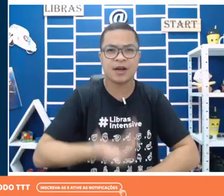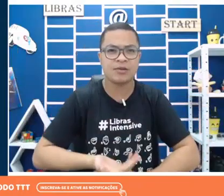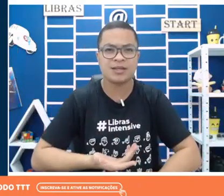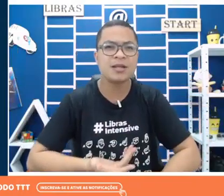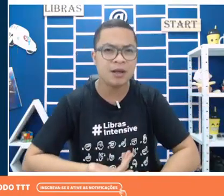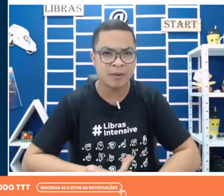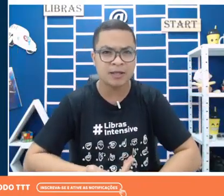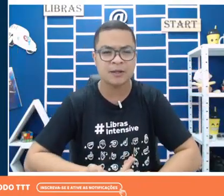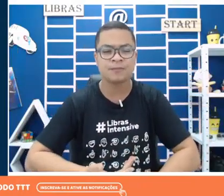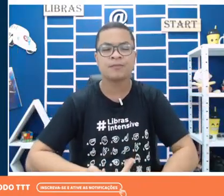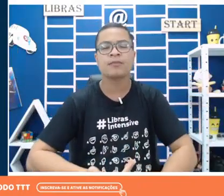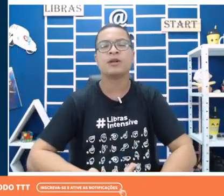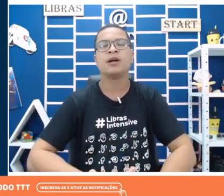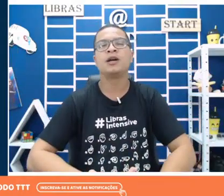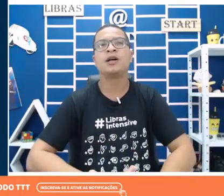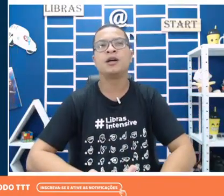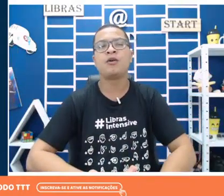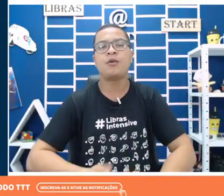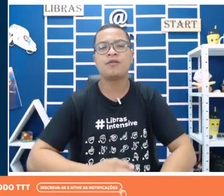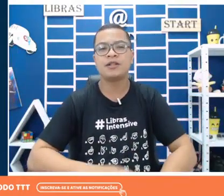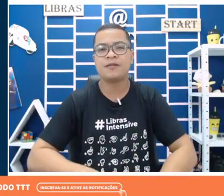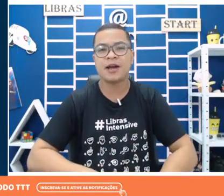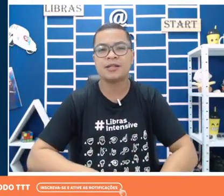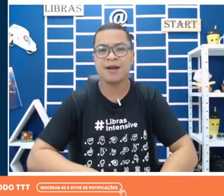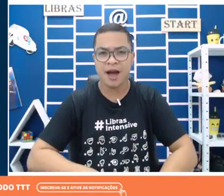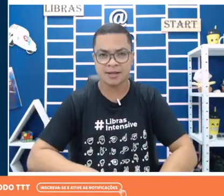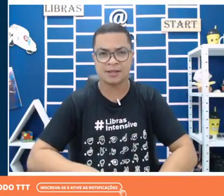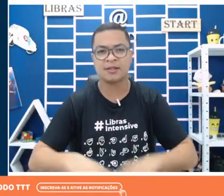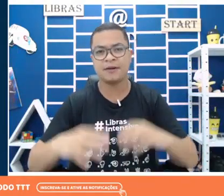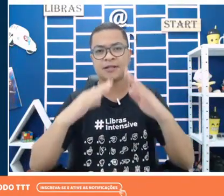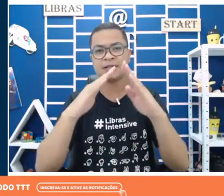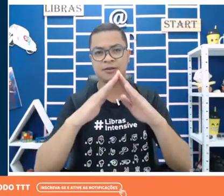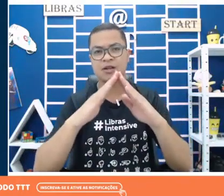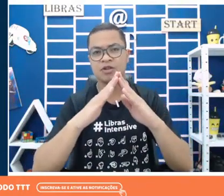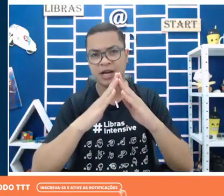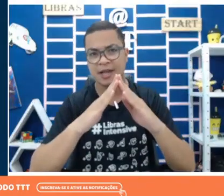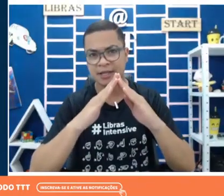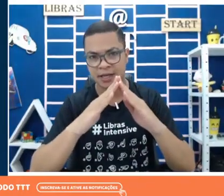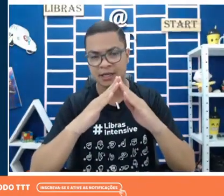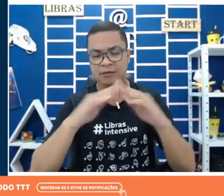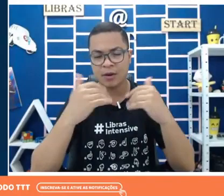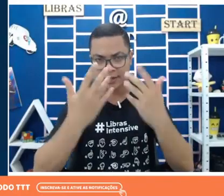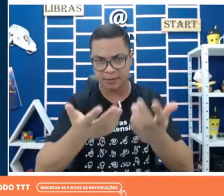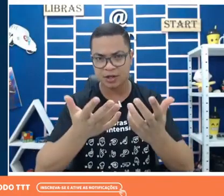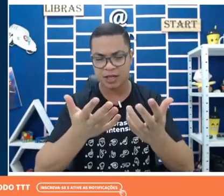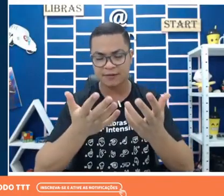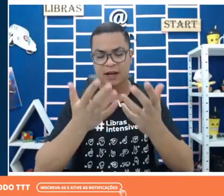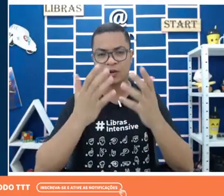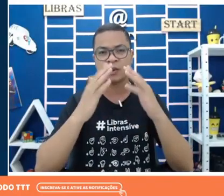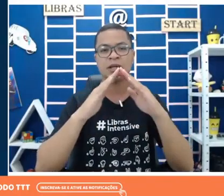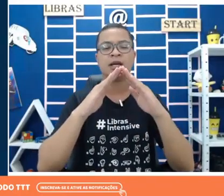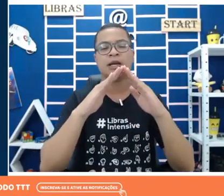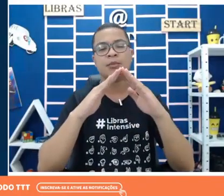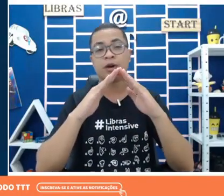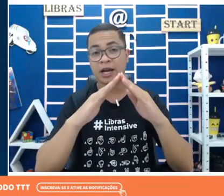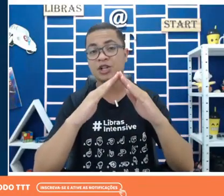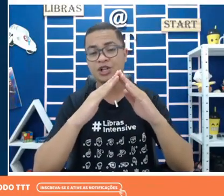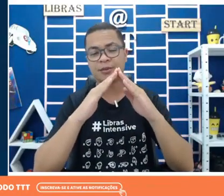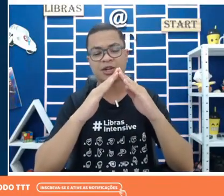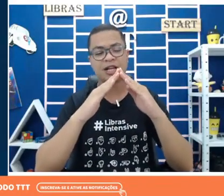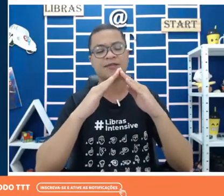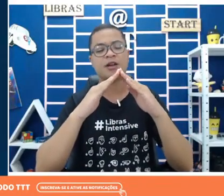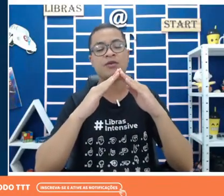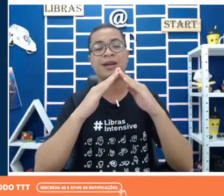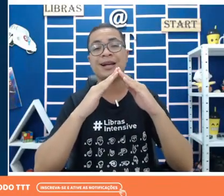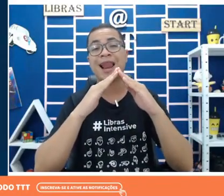usar classificadores simples? Como que você faz casa? Você faz assim o sinal de casa, né? Dá um exemplo de classificador. Por que a gente